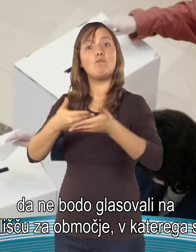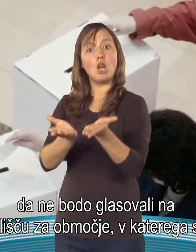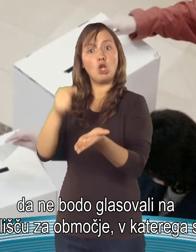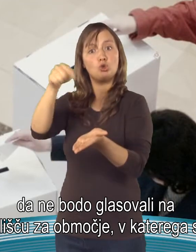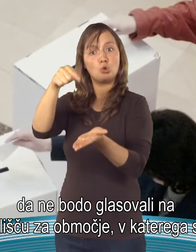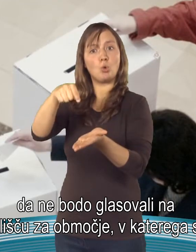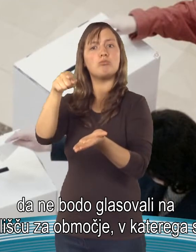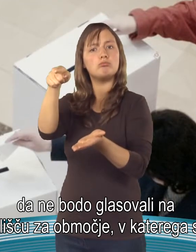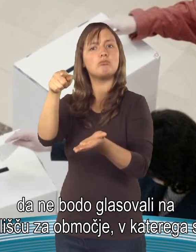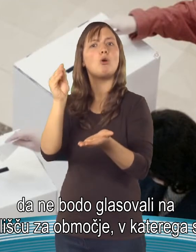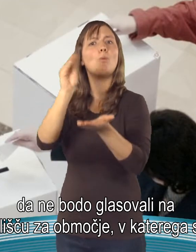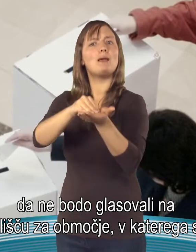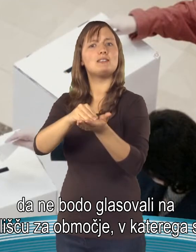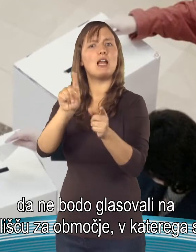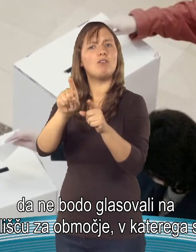volilnem imeniku.